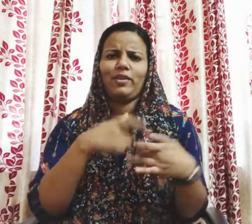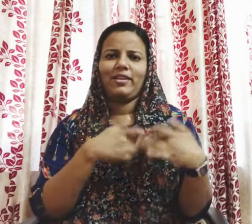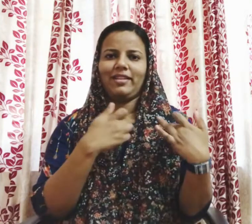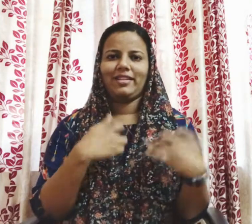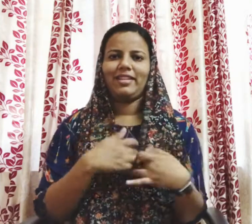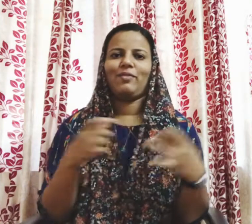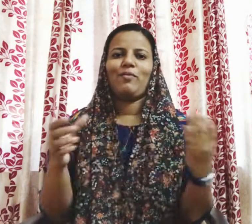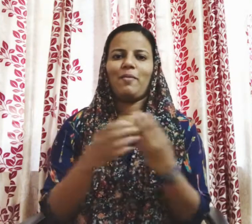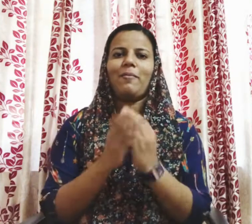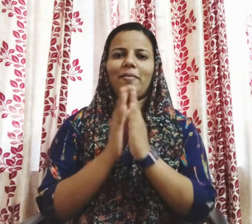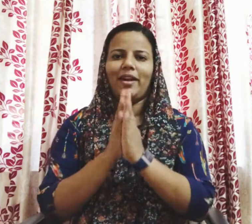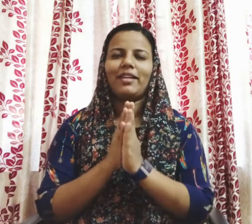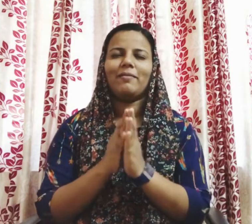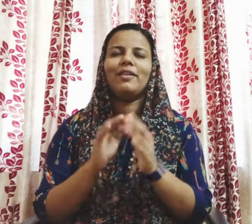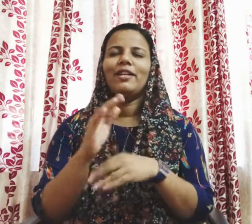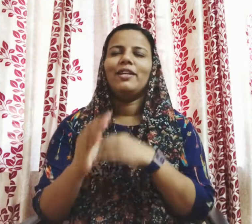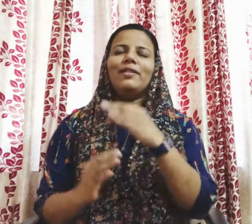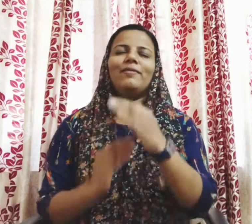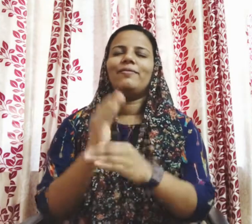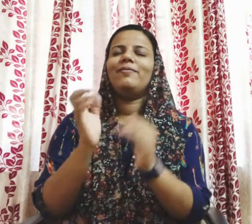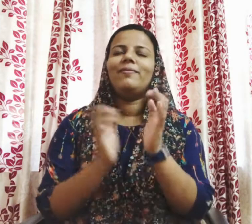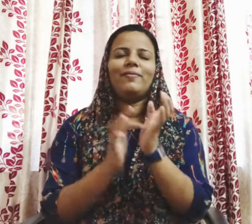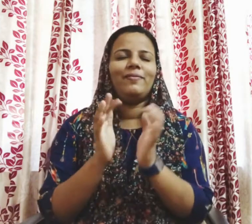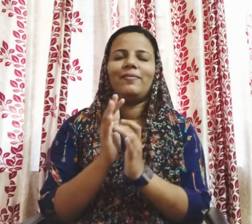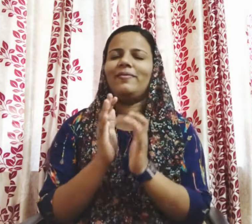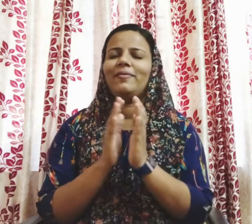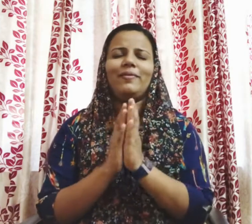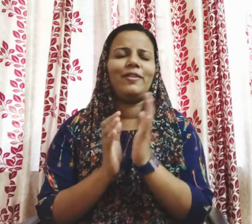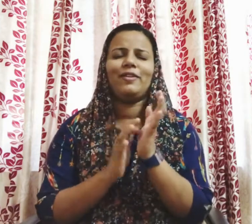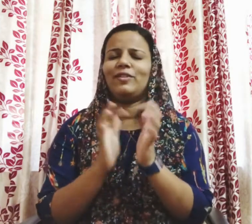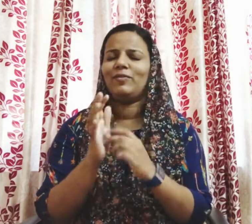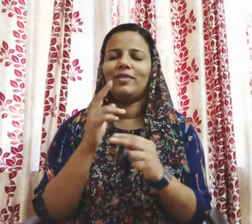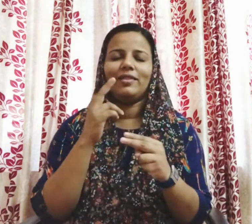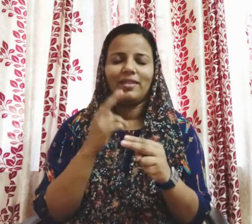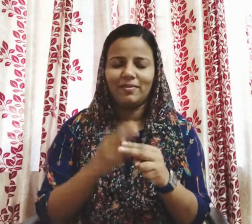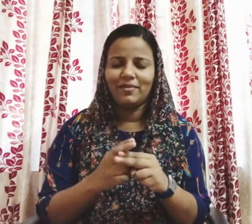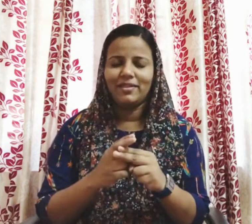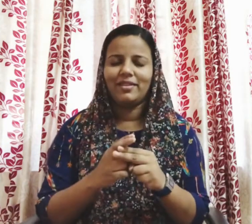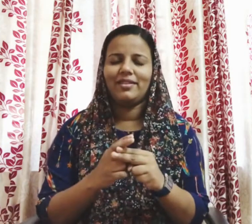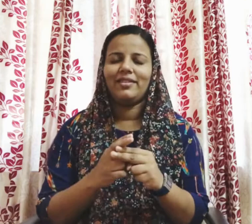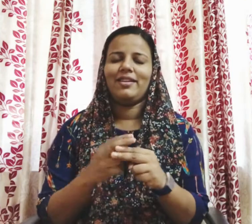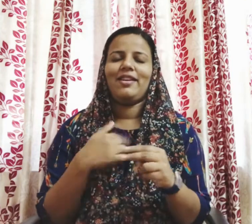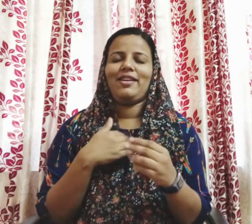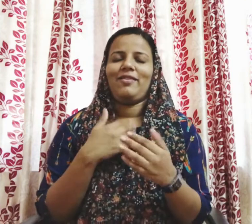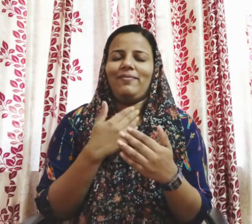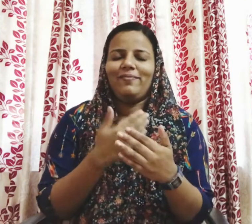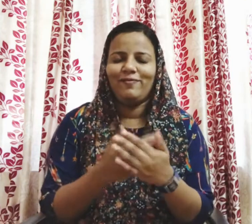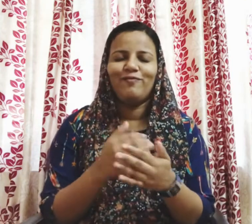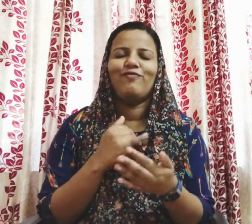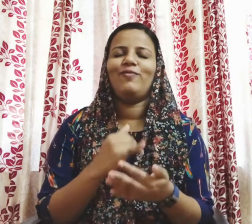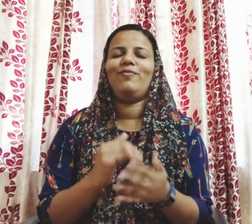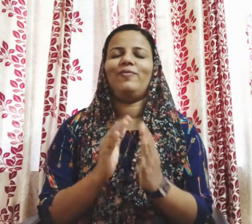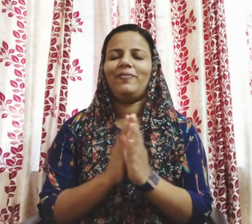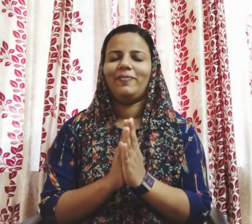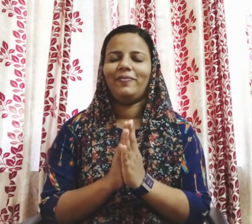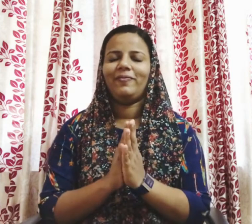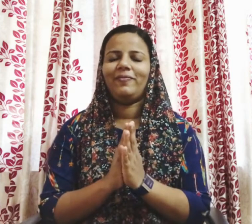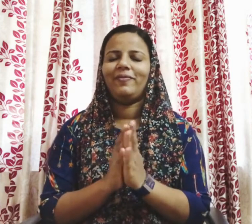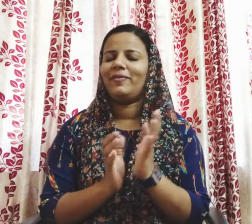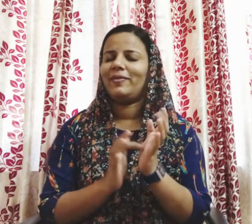മനസ്സോടെ, ഒരു ഹൃദയത്തോടെ നമ്മൾ പ്രാർത്ഥിക്കാൻ പോവുക. ഞങ്ങളുടെ സ്വർഗീയ പിതാവാം ദൈവമേ, യേശു ക്രിസ്തുവിൻ്റെ നാമത്തിൽ ഞങ്ങളങ്ങളുടെ സന്നിധിയിലേക്ക് അടുത്തു വരുന്നു.